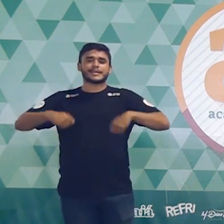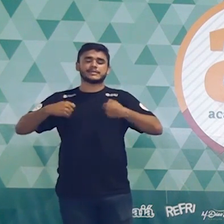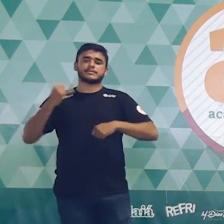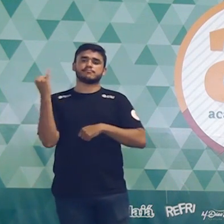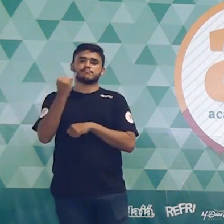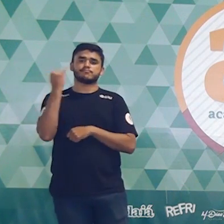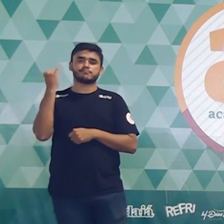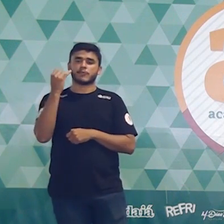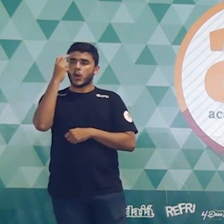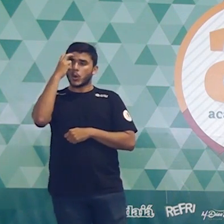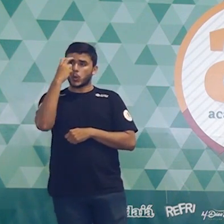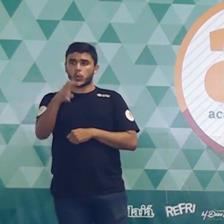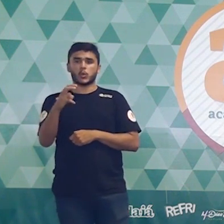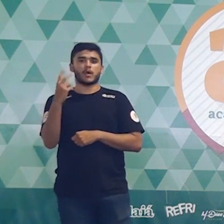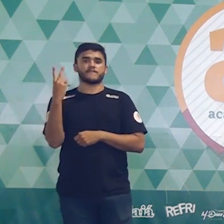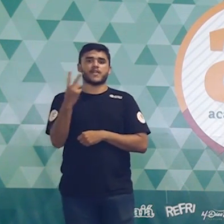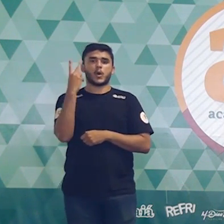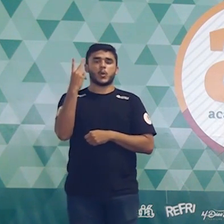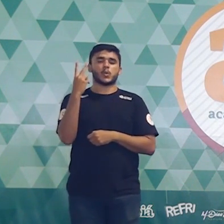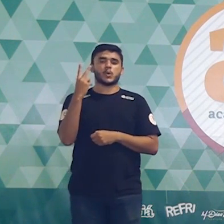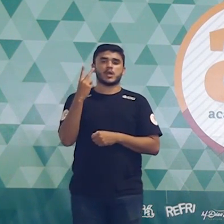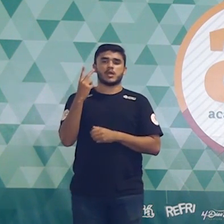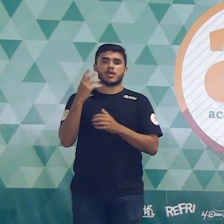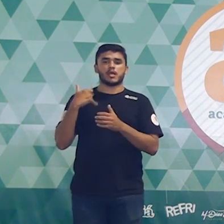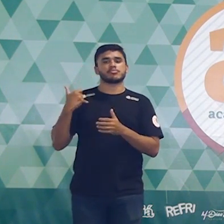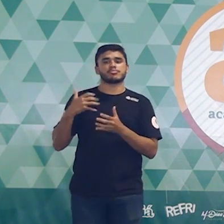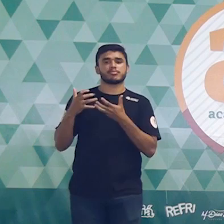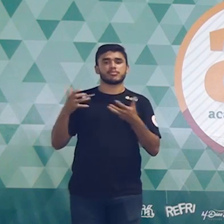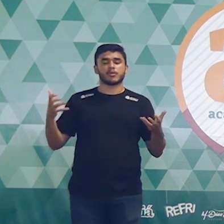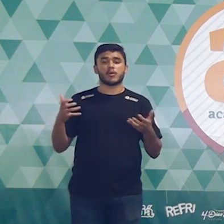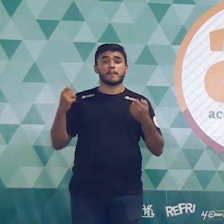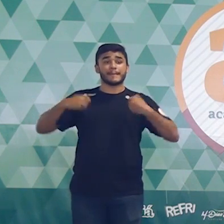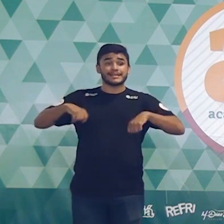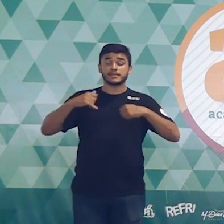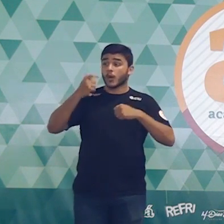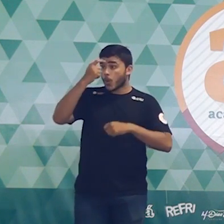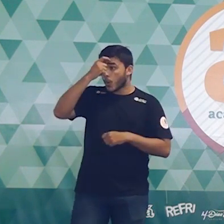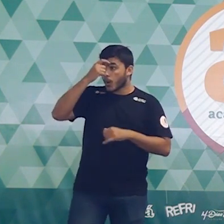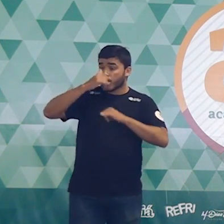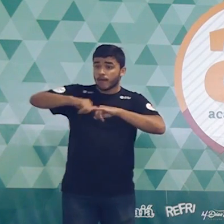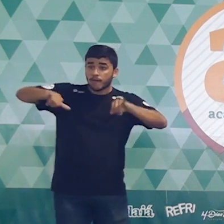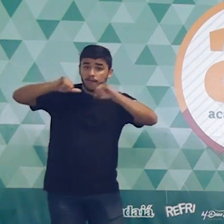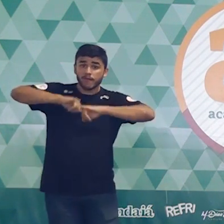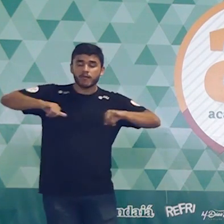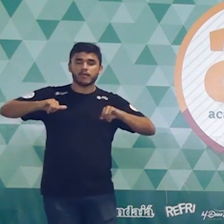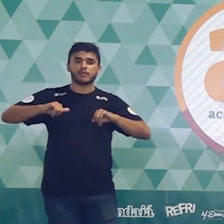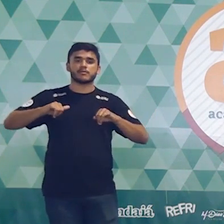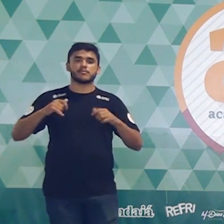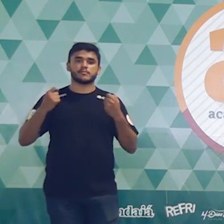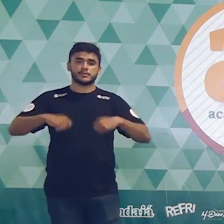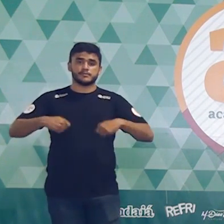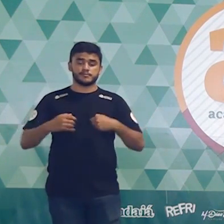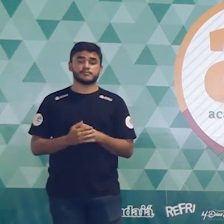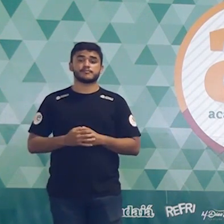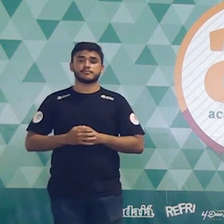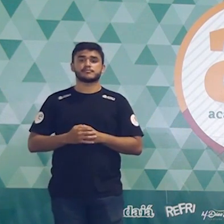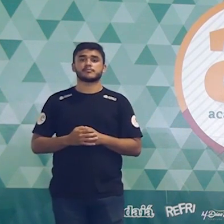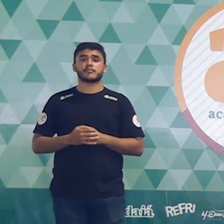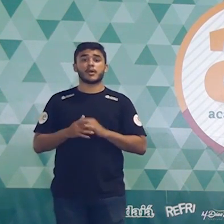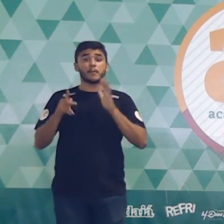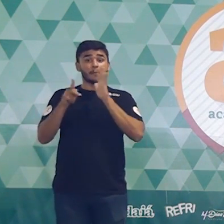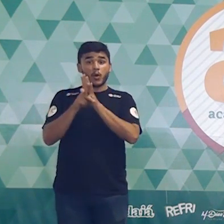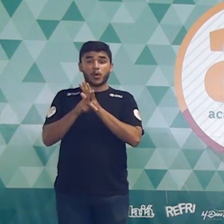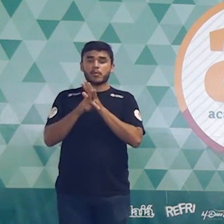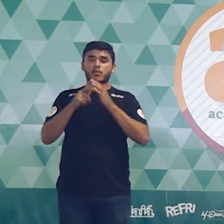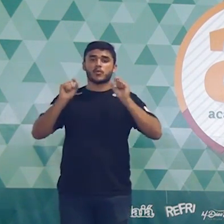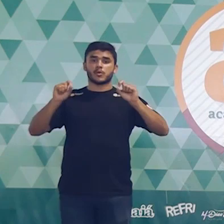fomentar uma cultura de valorização do idoso por meio de campanhas de conscientização. É possível, por meio de campanhas,